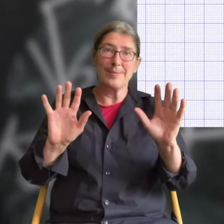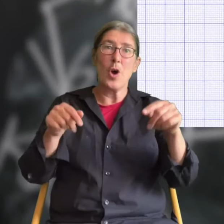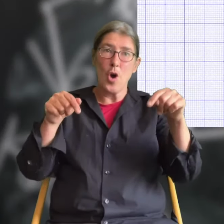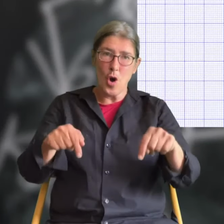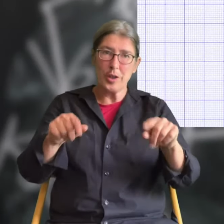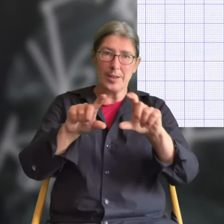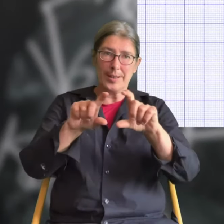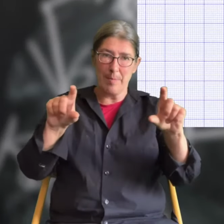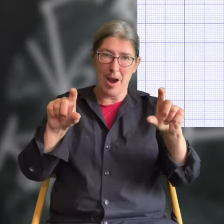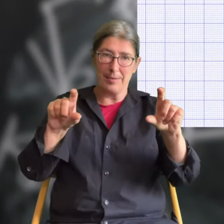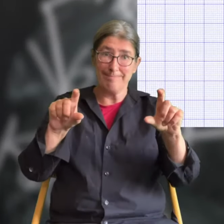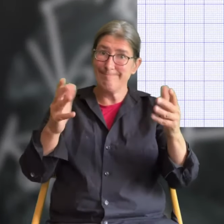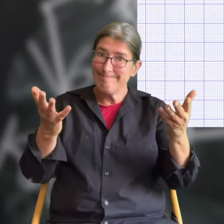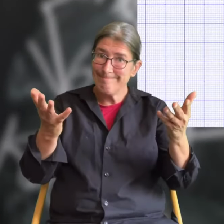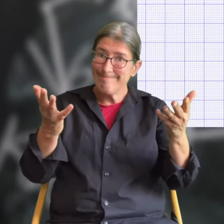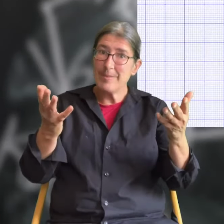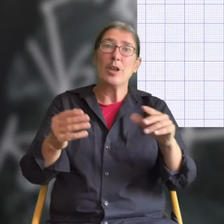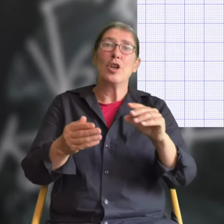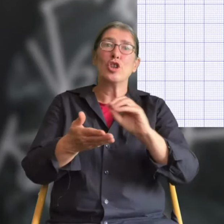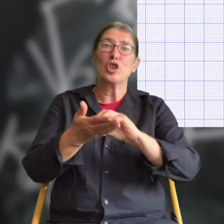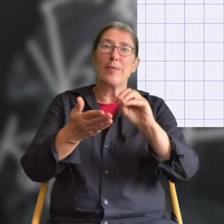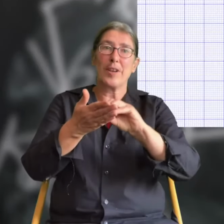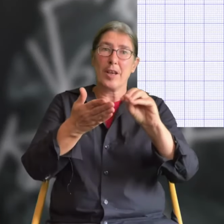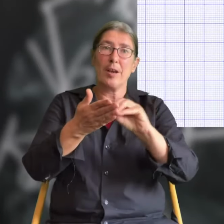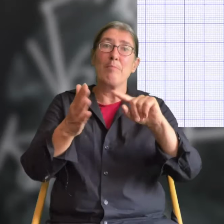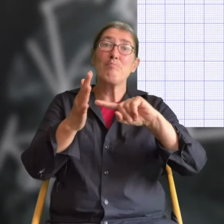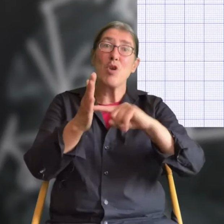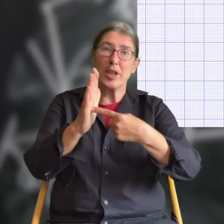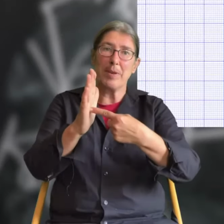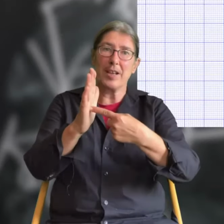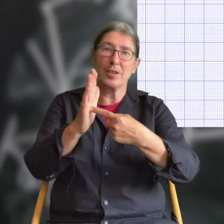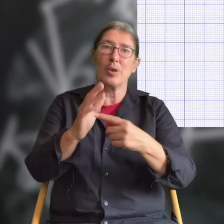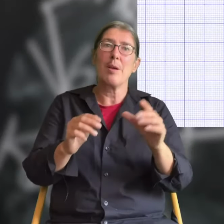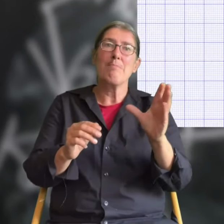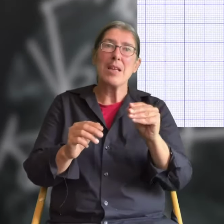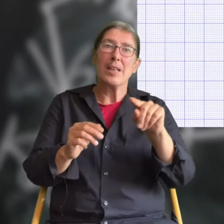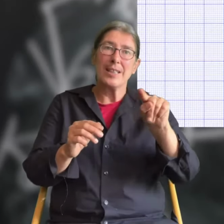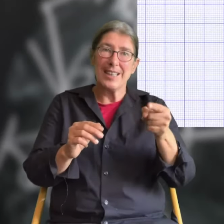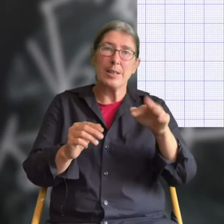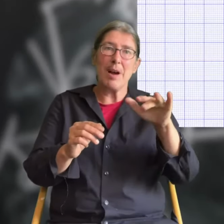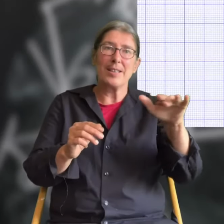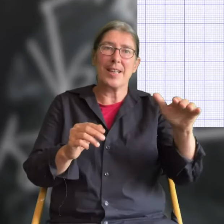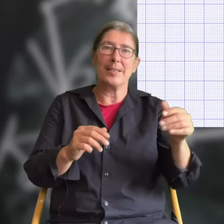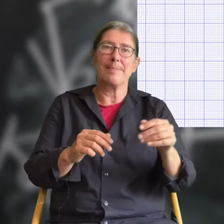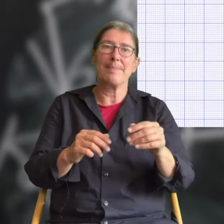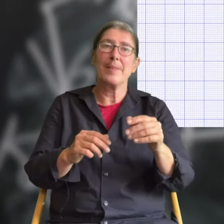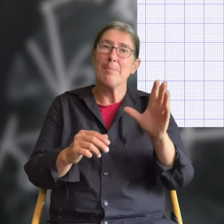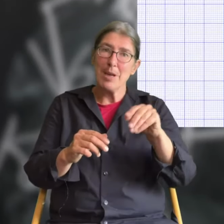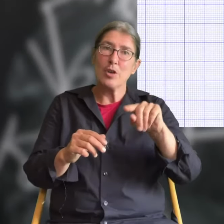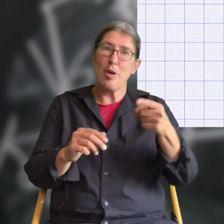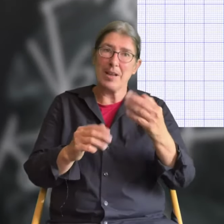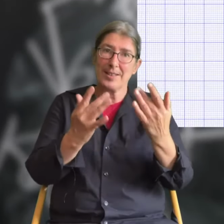Hallo, heute geht es um das Thema schriftliche Multiplikation mit Dezimalzahlen, also